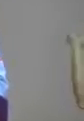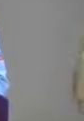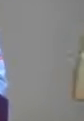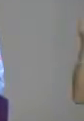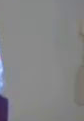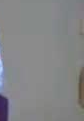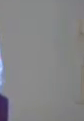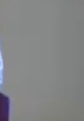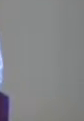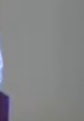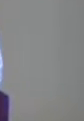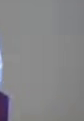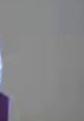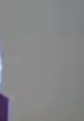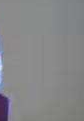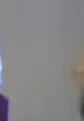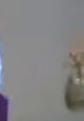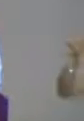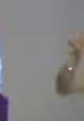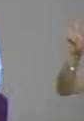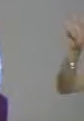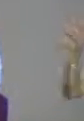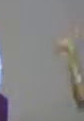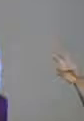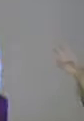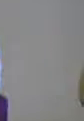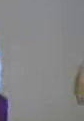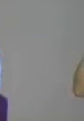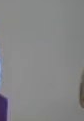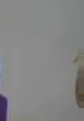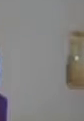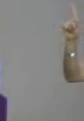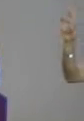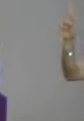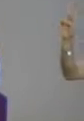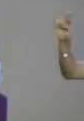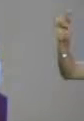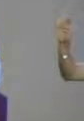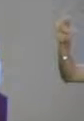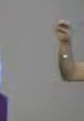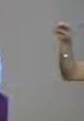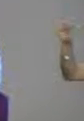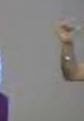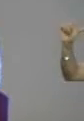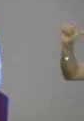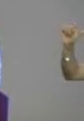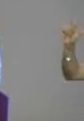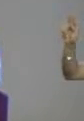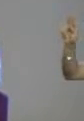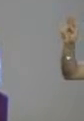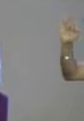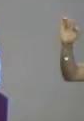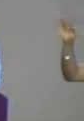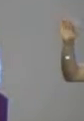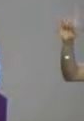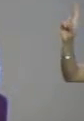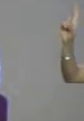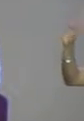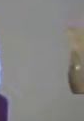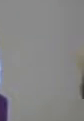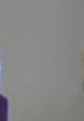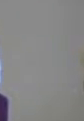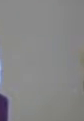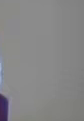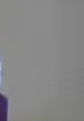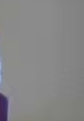que tiene el tema de la prematuridad. Para ello,